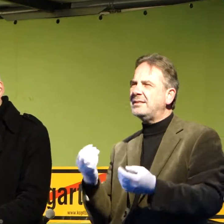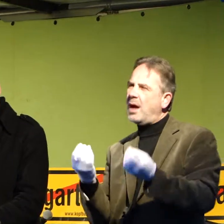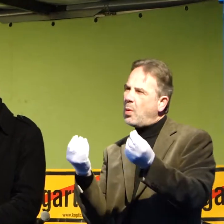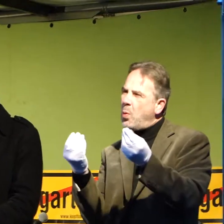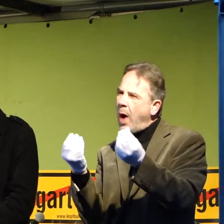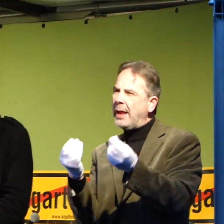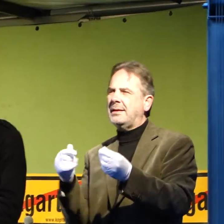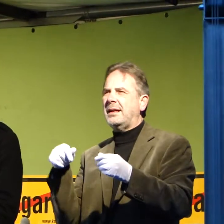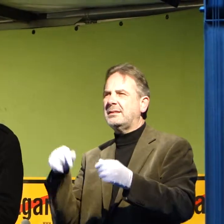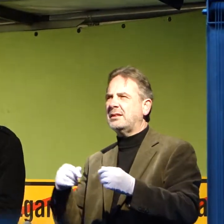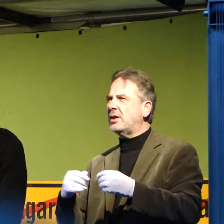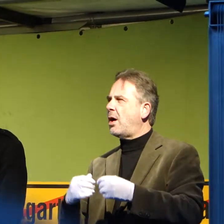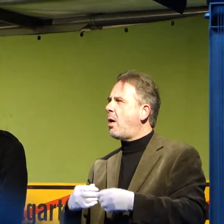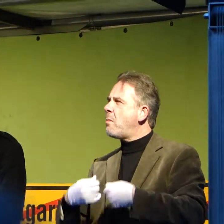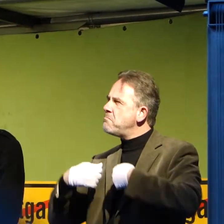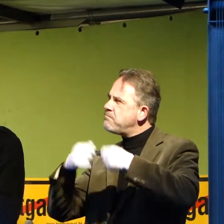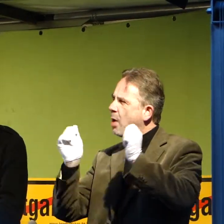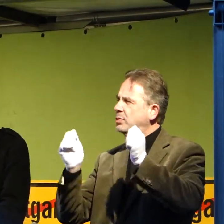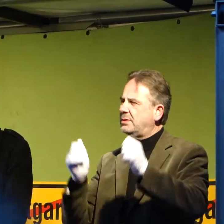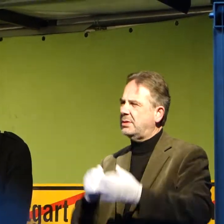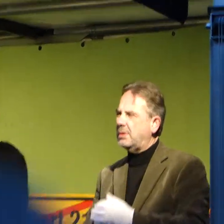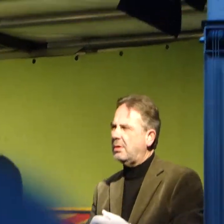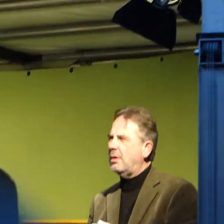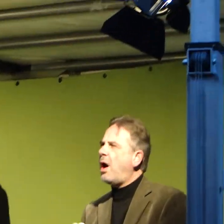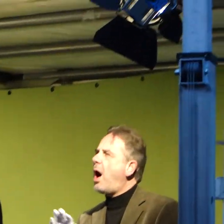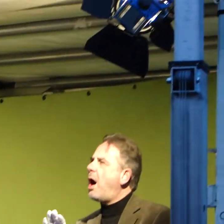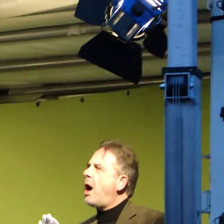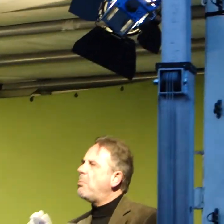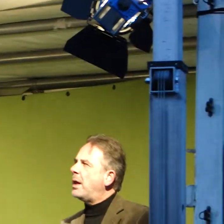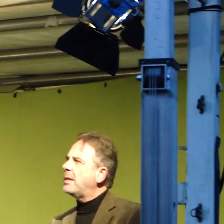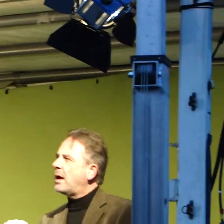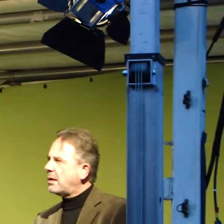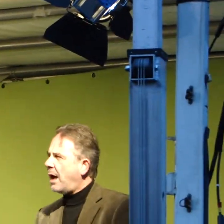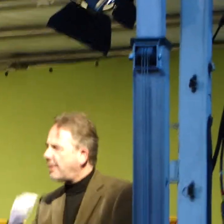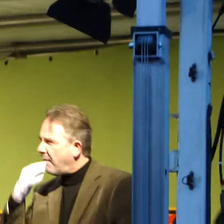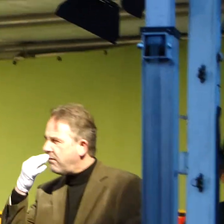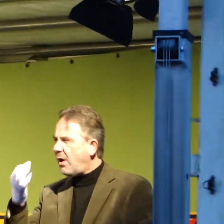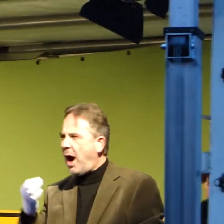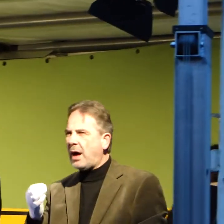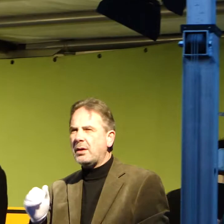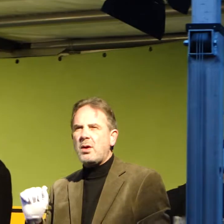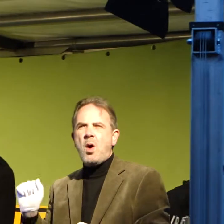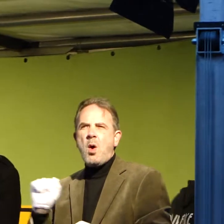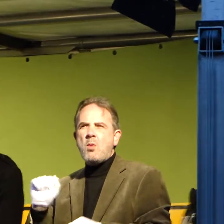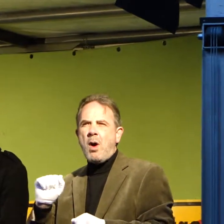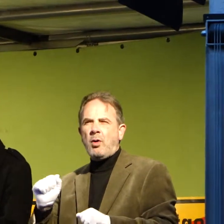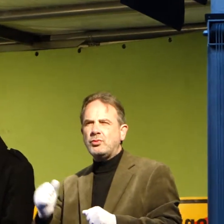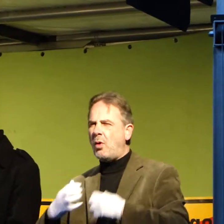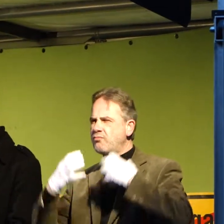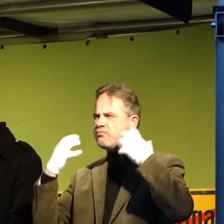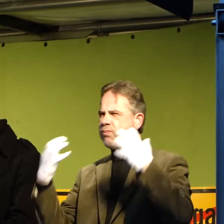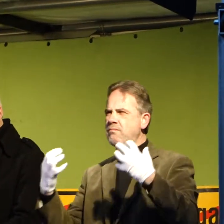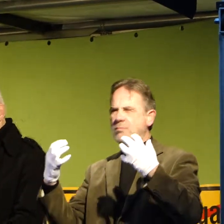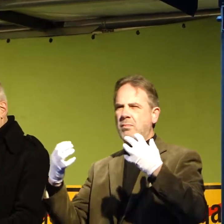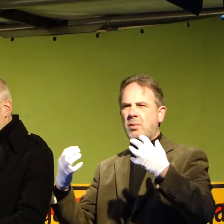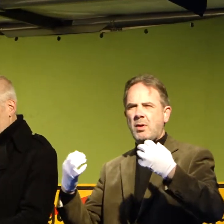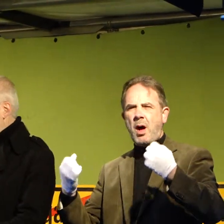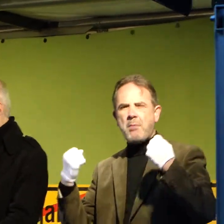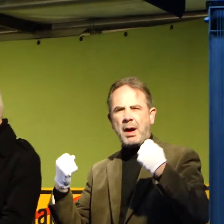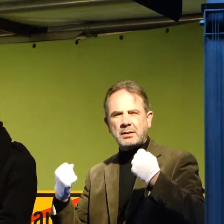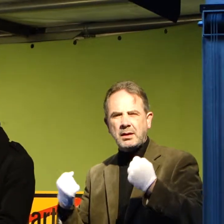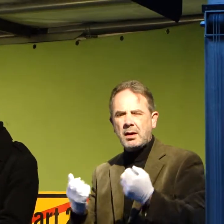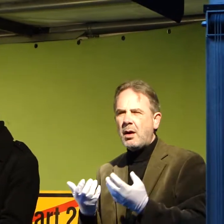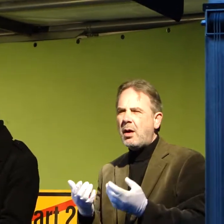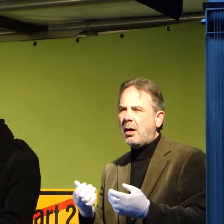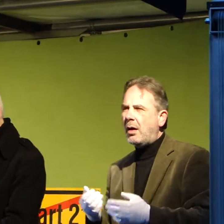Bauwerks. Natürlich darf man fragen, warum Gonatz ihm eine so mächtige Erscheinung gegeben hat, die vom